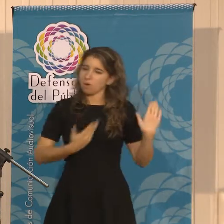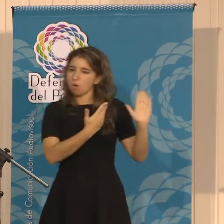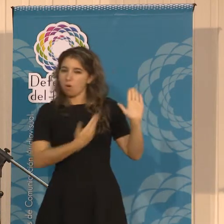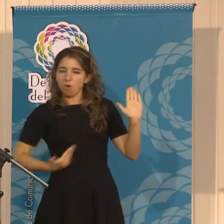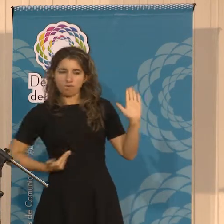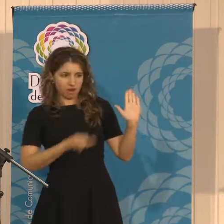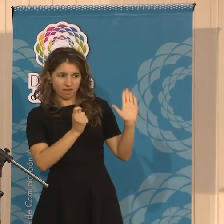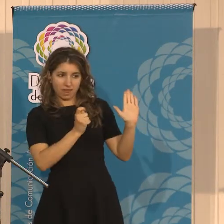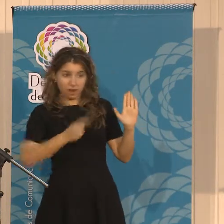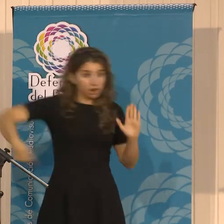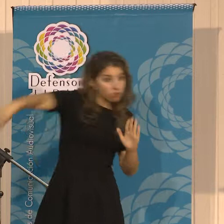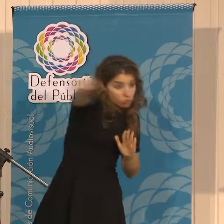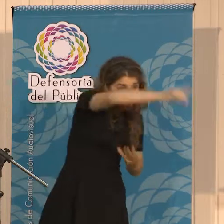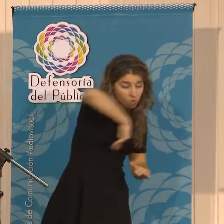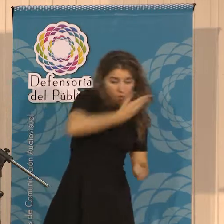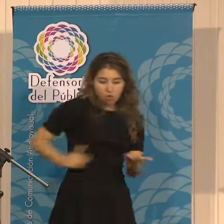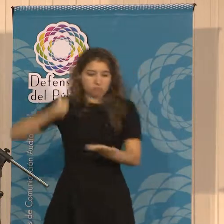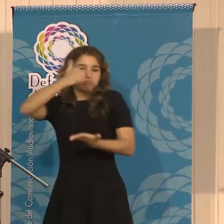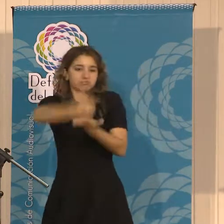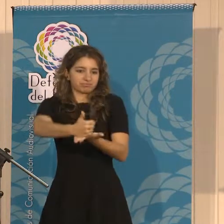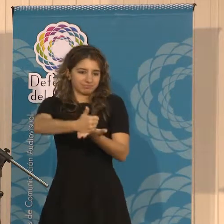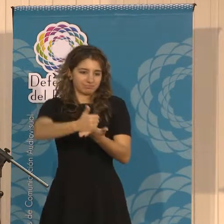somos todos y todas gracias